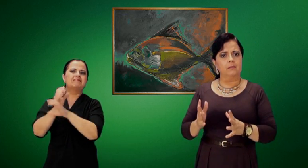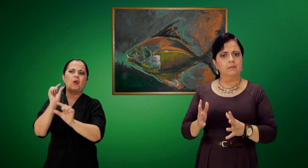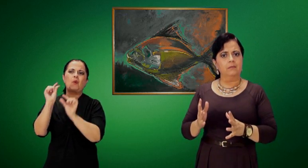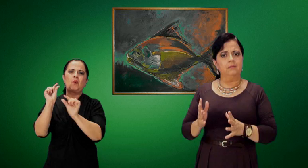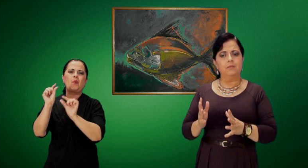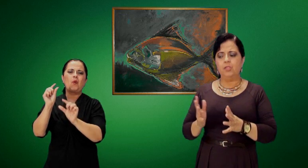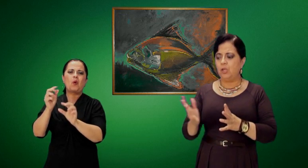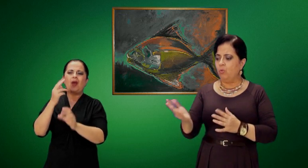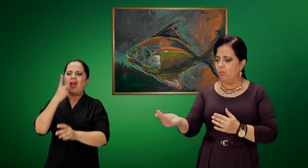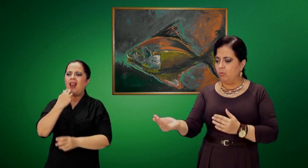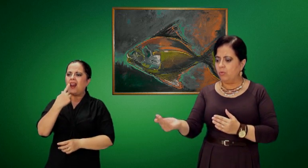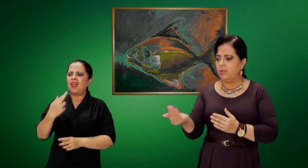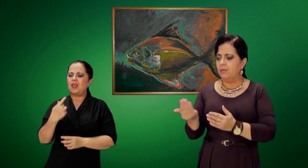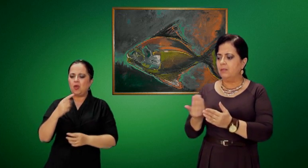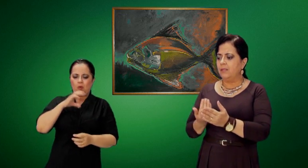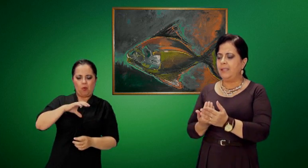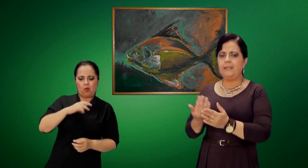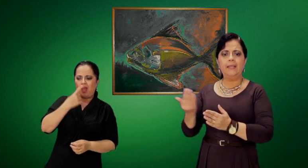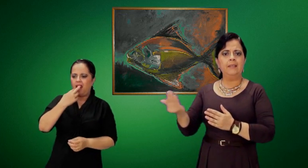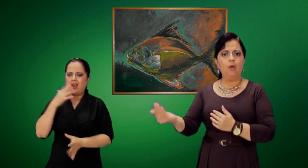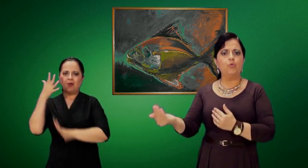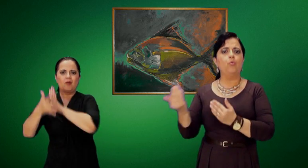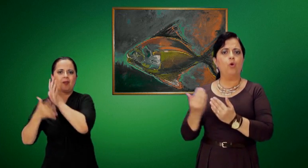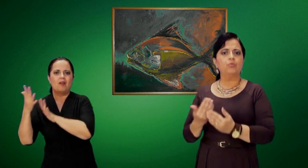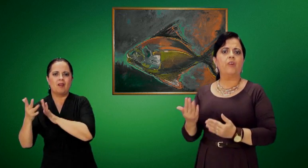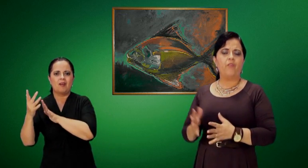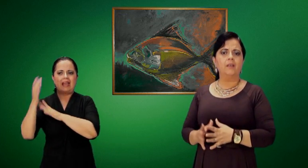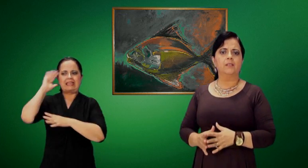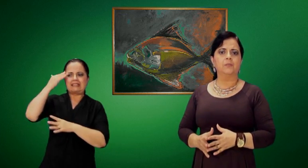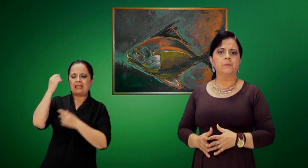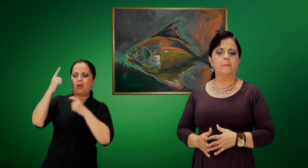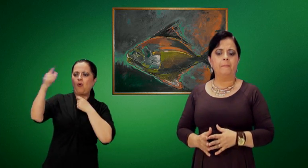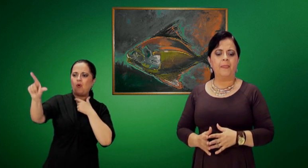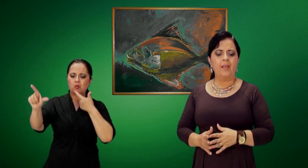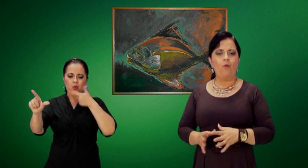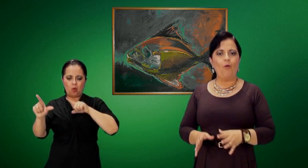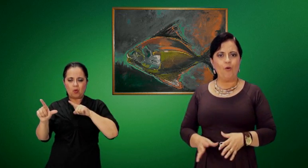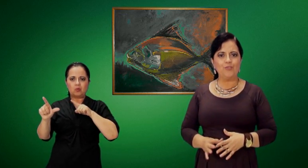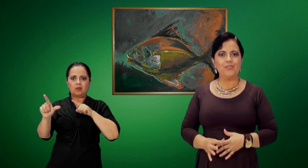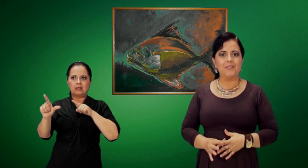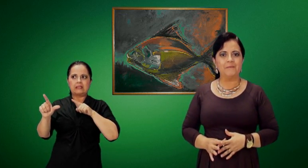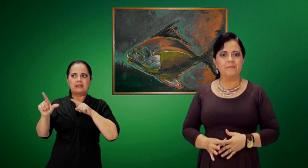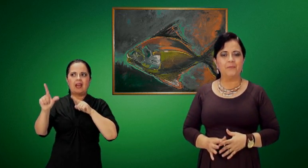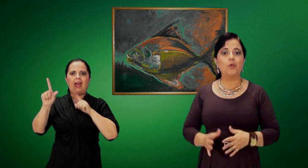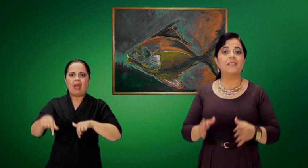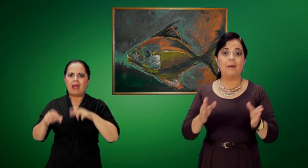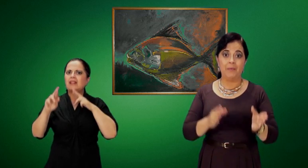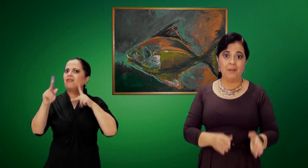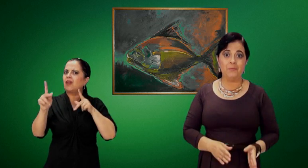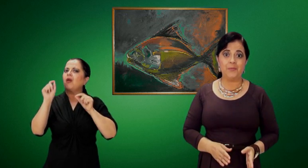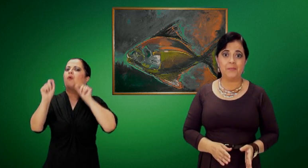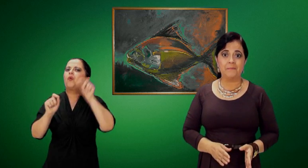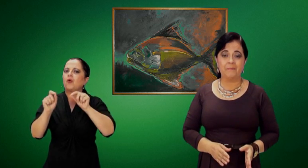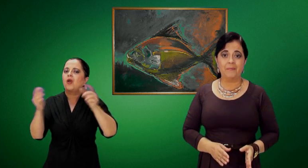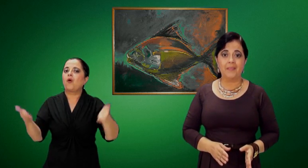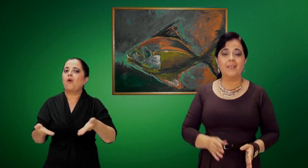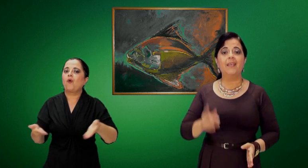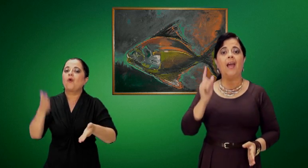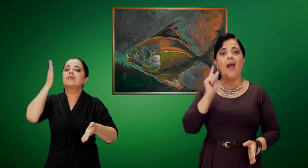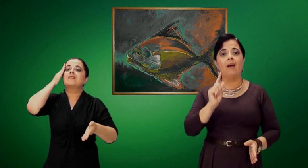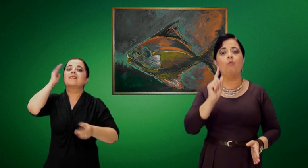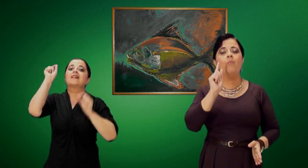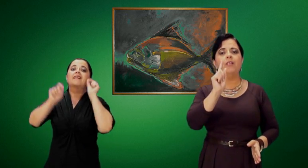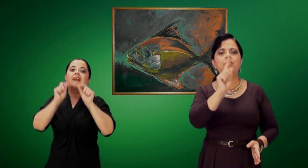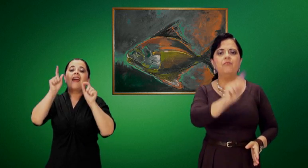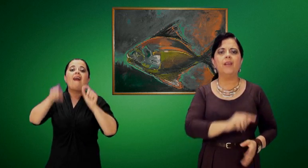língua, de um entender o que o outro está falando. Hoje nós sabemos